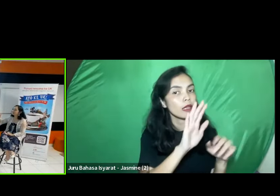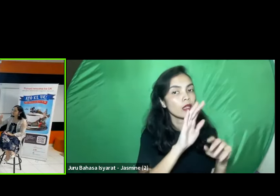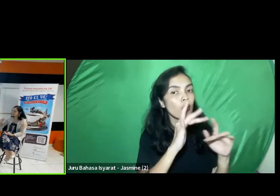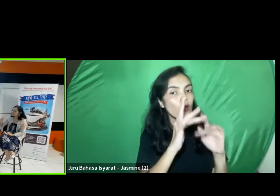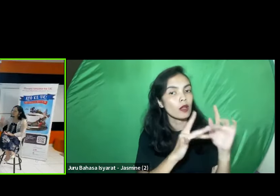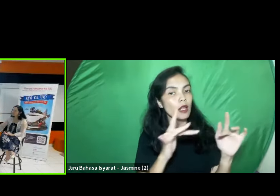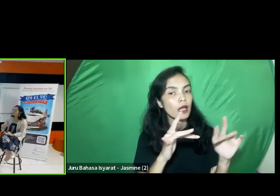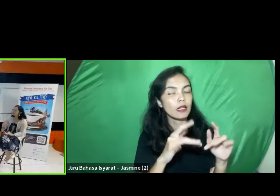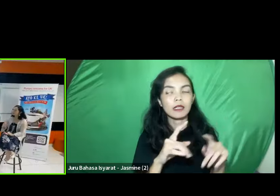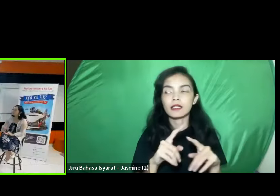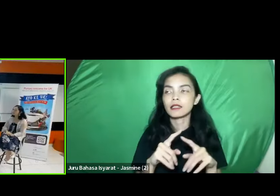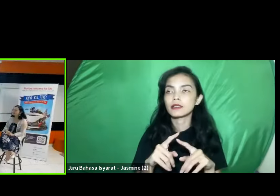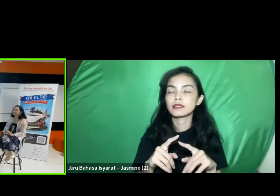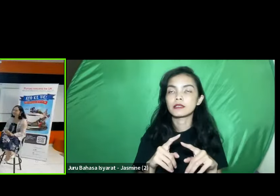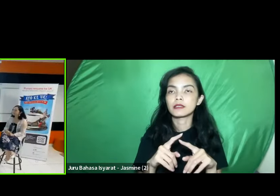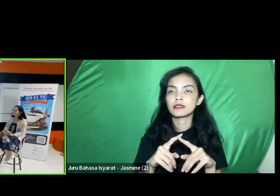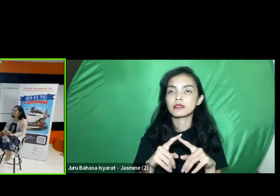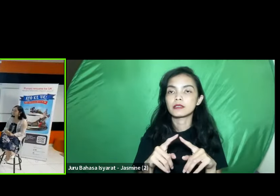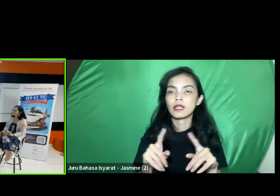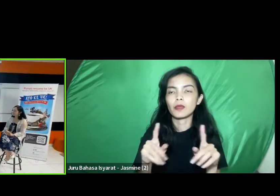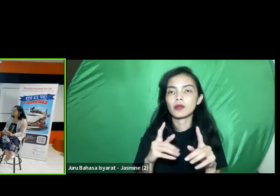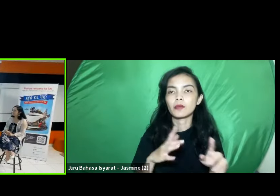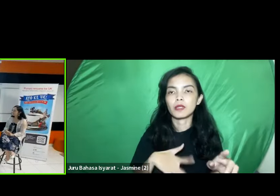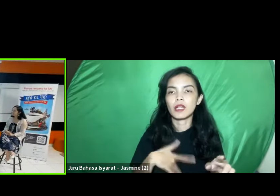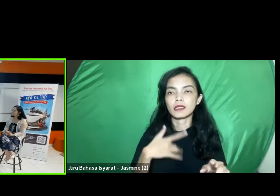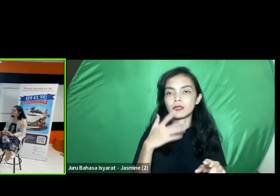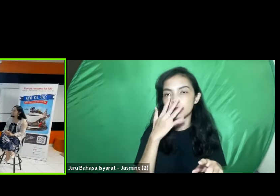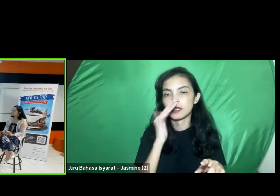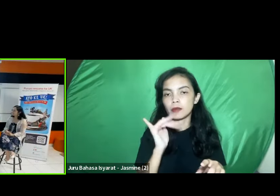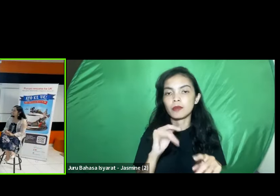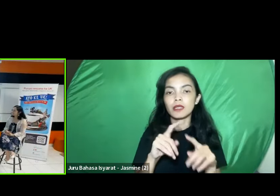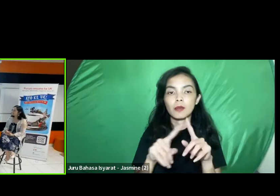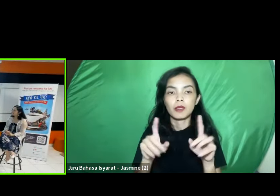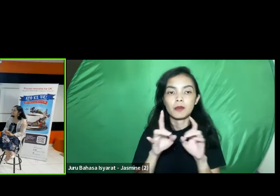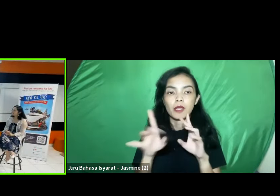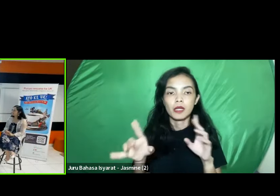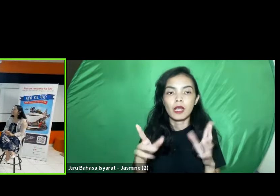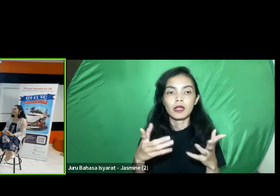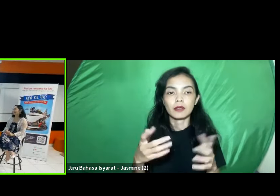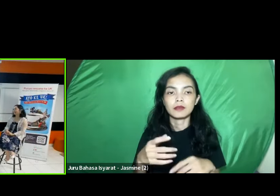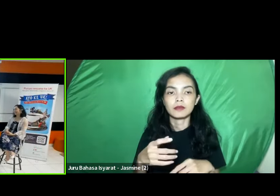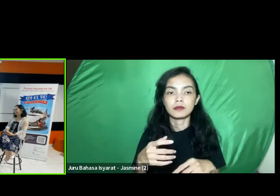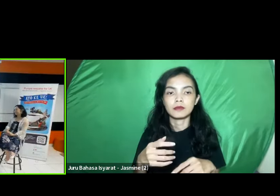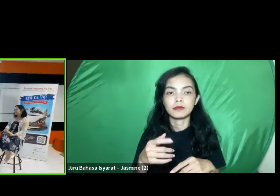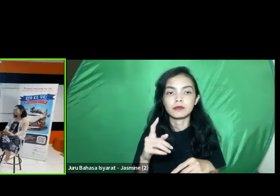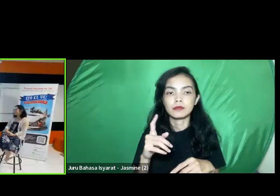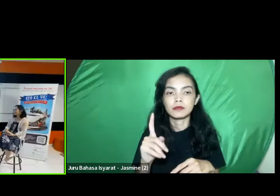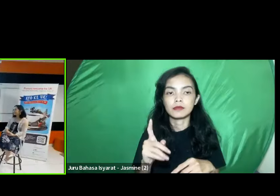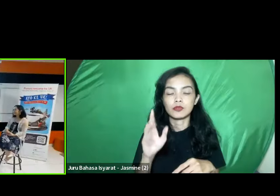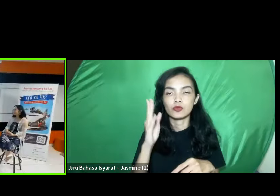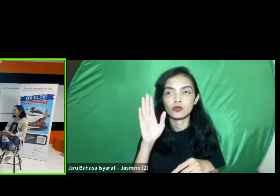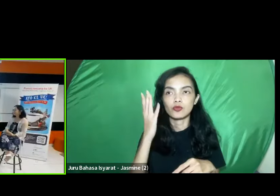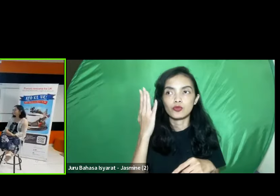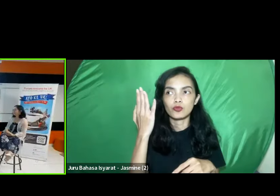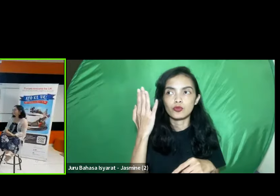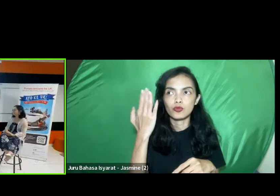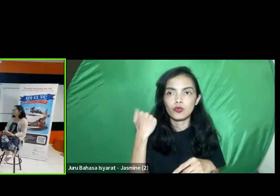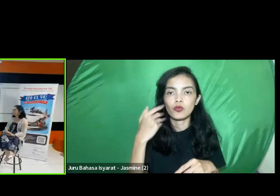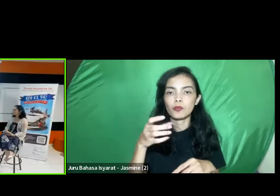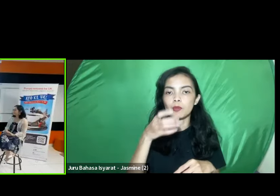Inya samanya sama ya Eh yang beda pasti saya bisa minum dikasih minum waktu itu temaneman minum